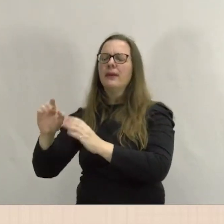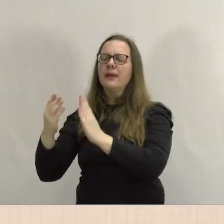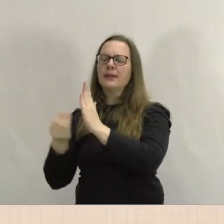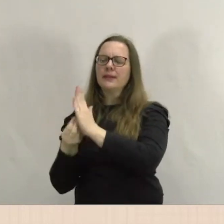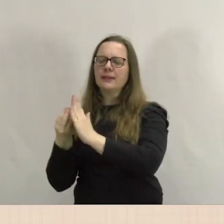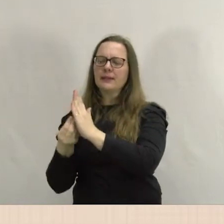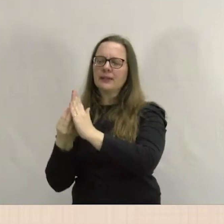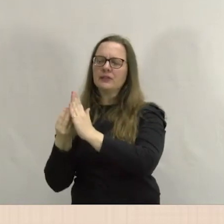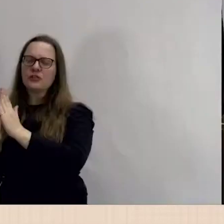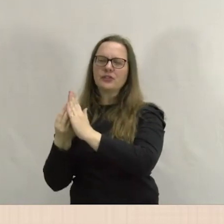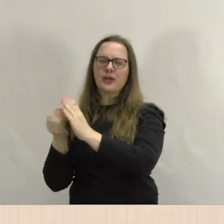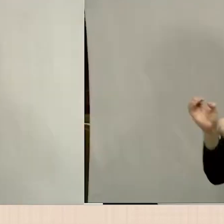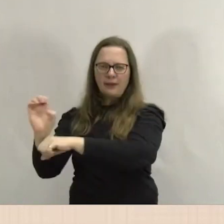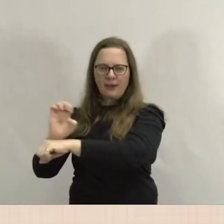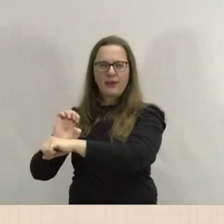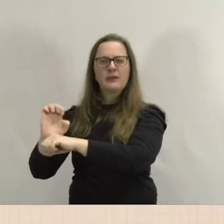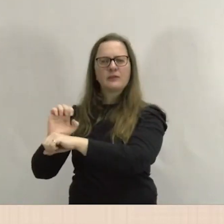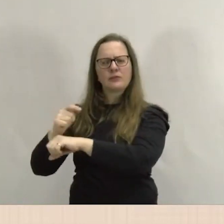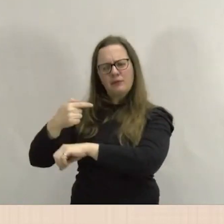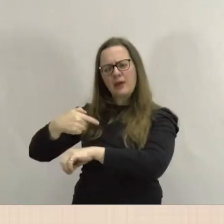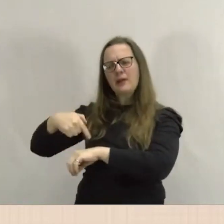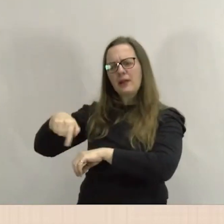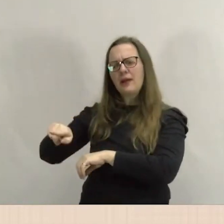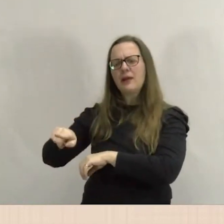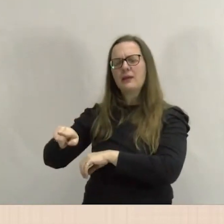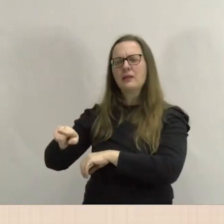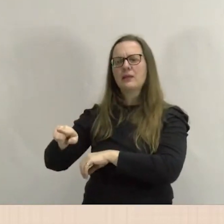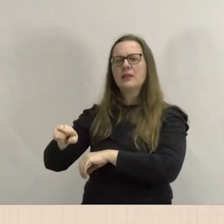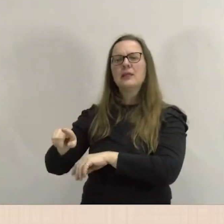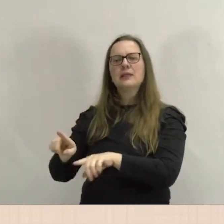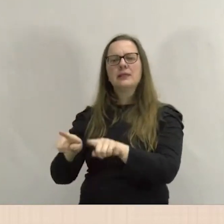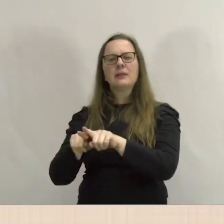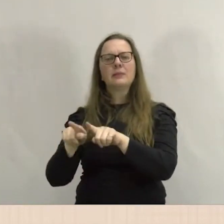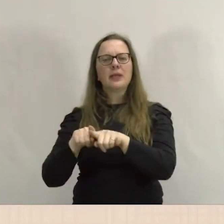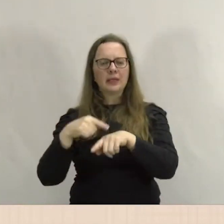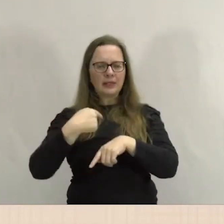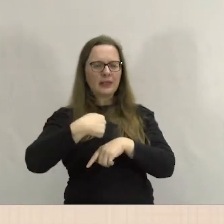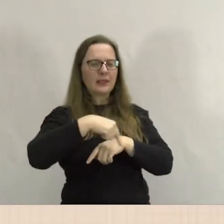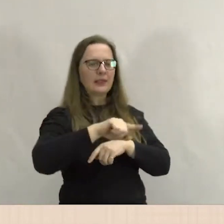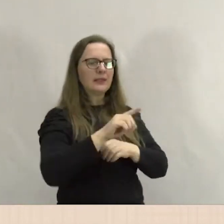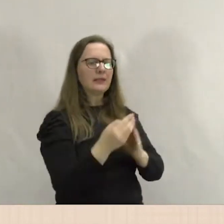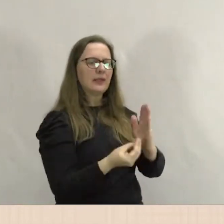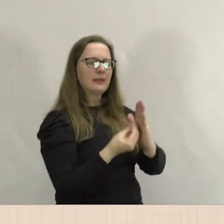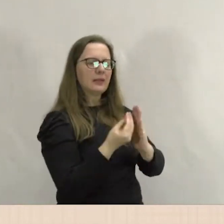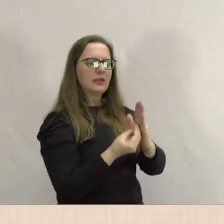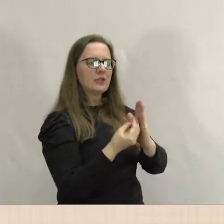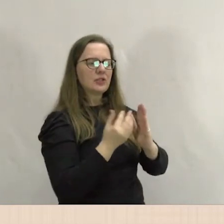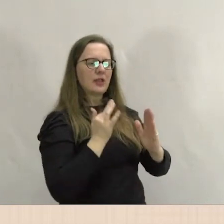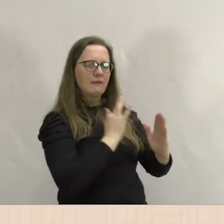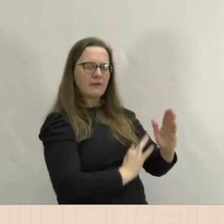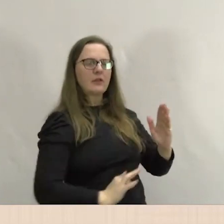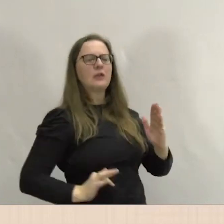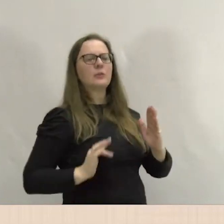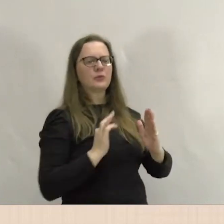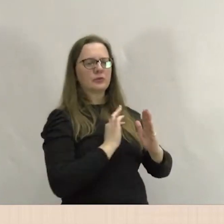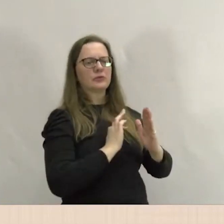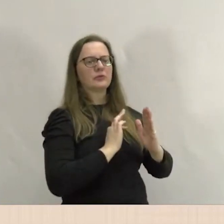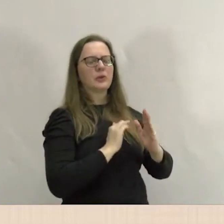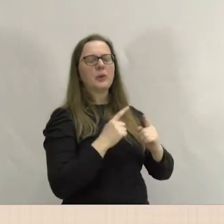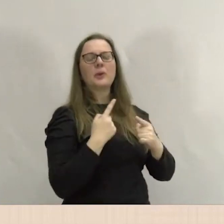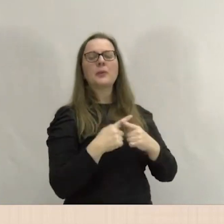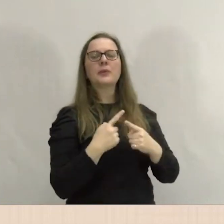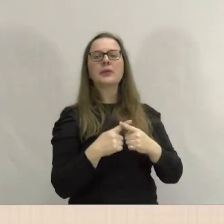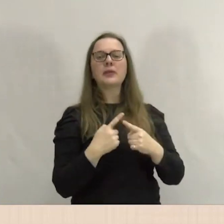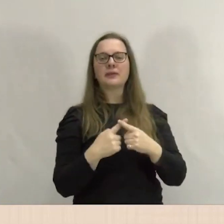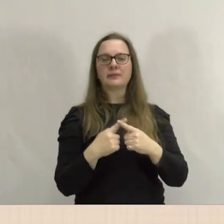Mandou Timóteo para ajudar a igreja em Filipos. Isso não é interferência? Paulo diz: eu tenho autoridade